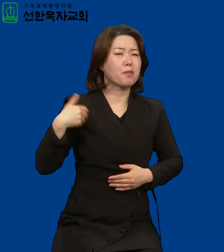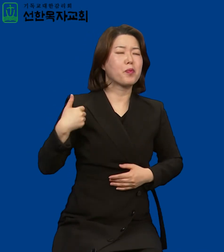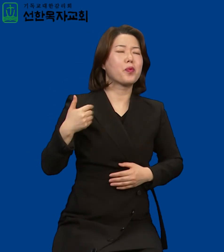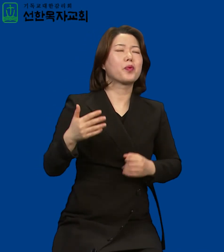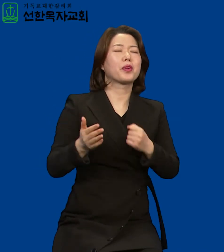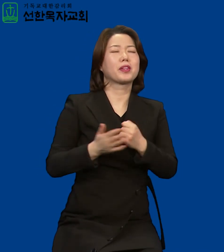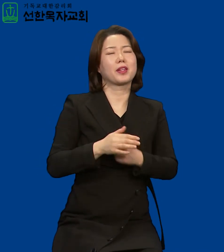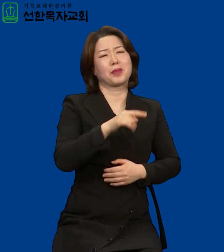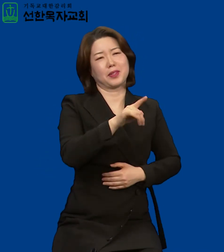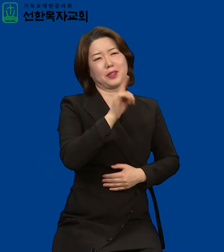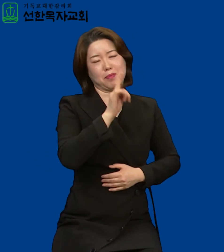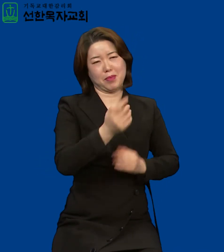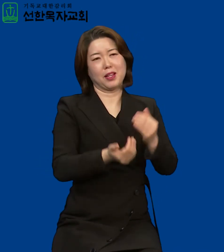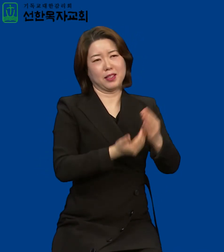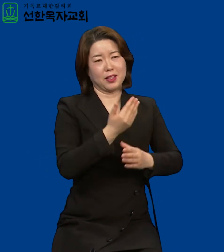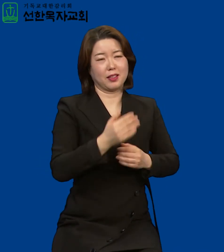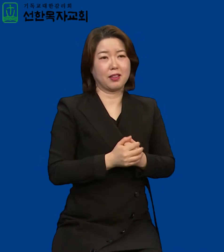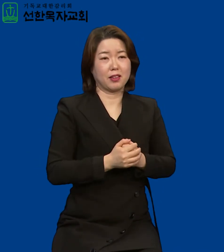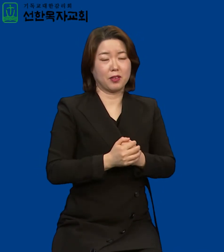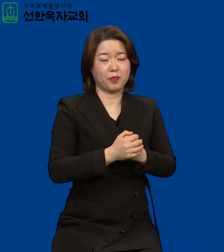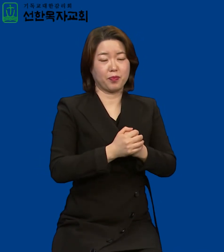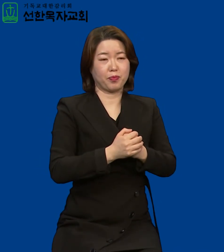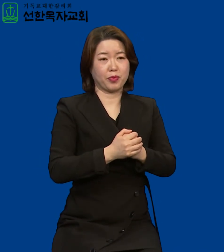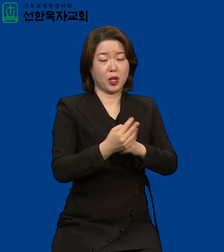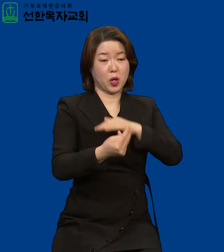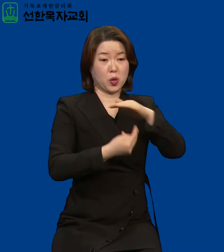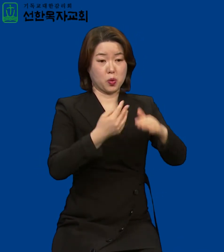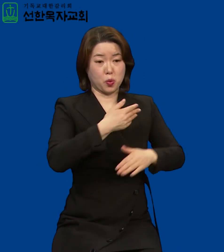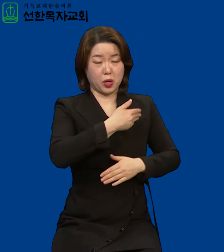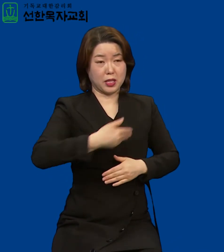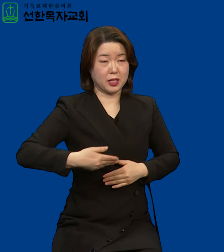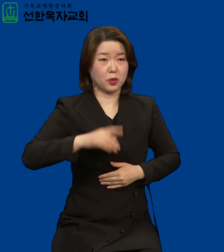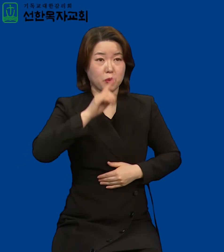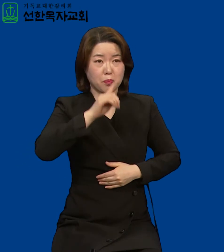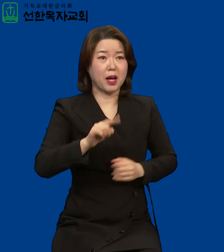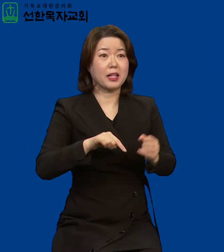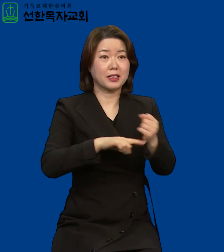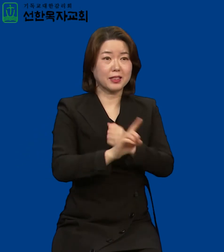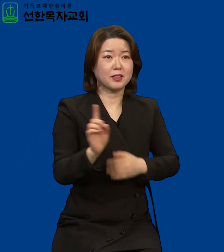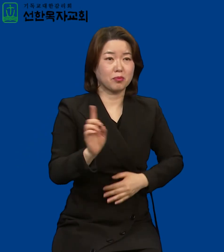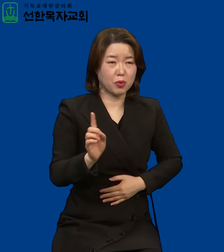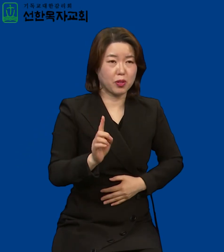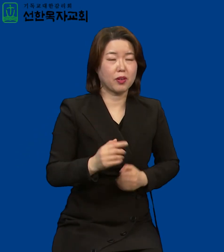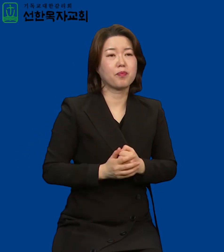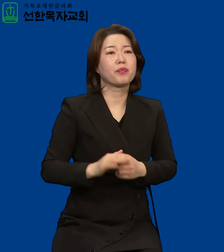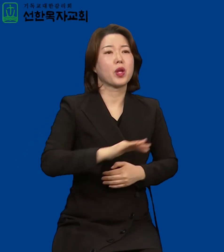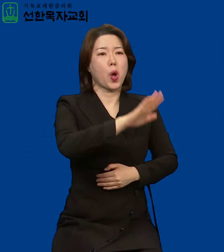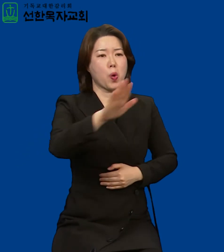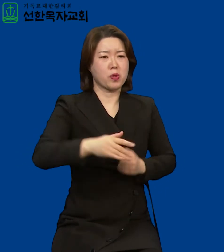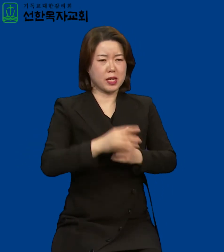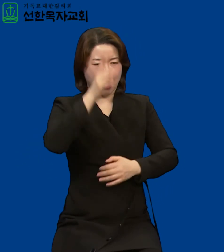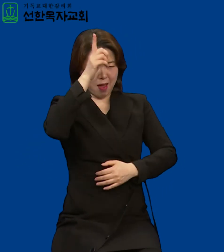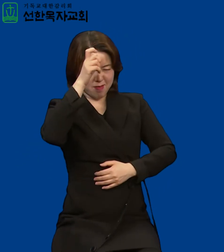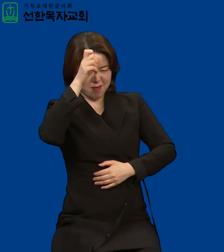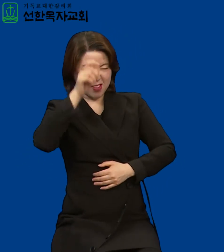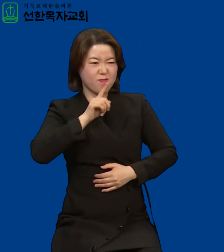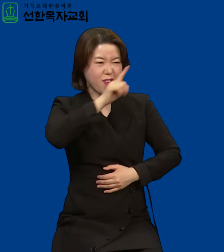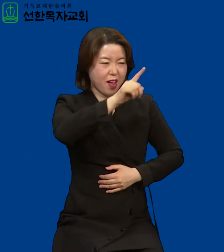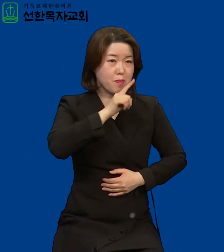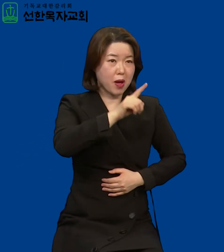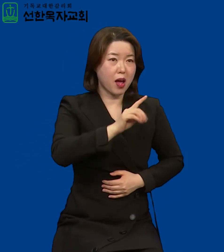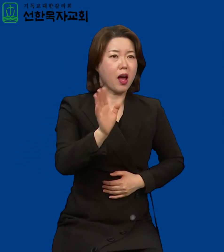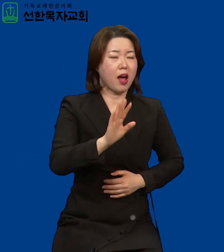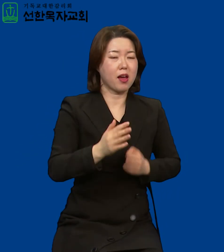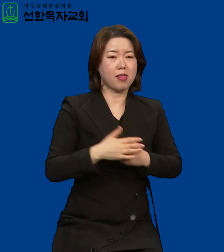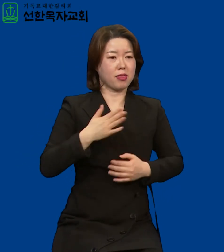나오는 겁니다. 요한 사도가 이 말씀을 하는 것은 우리가 독불 장군처럼 나도 주님의